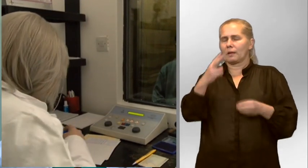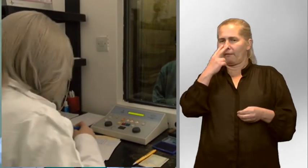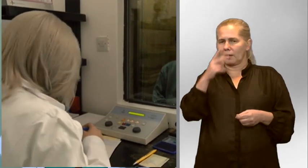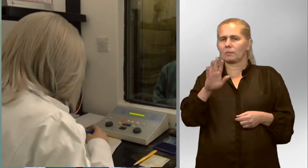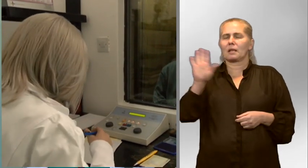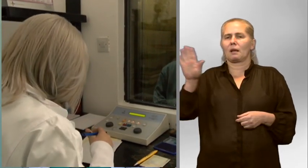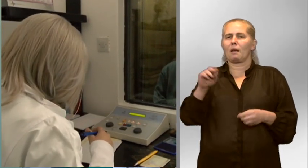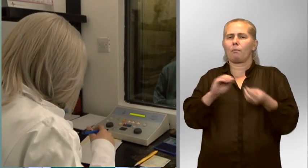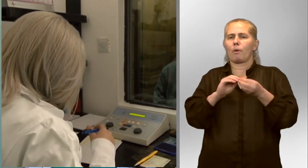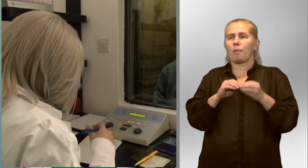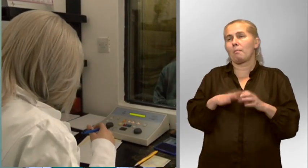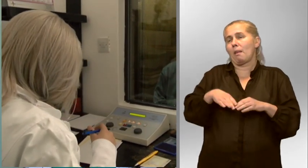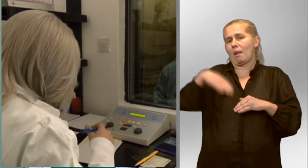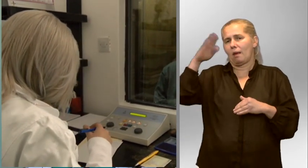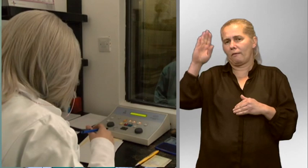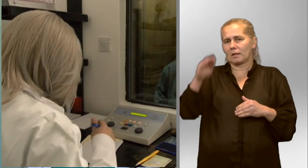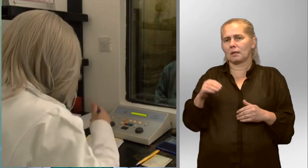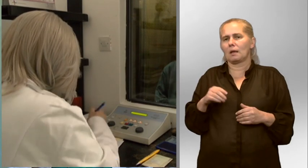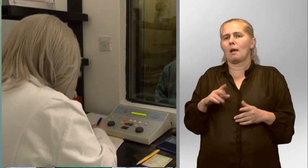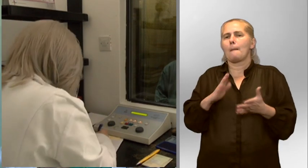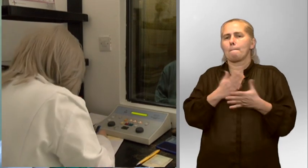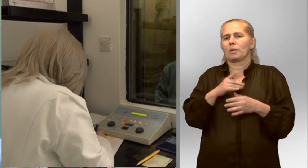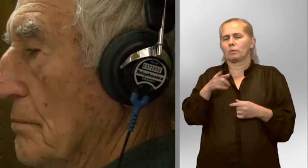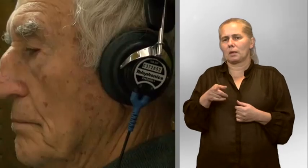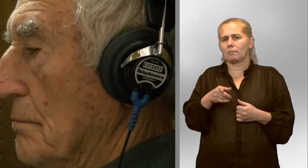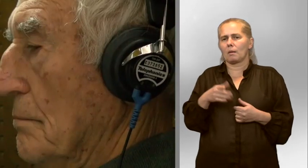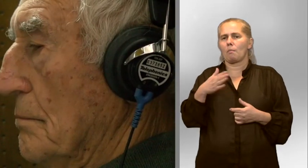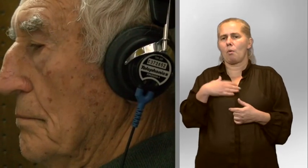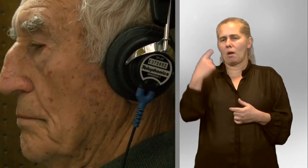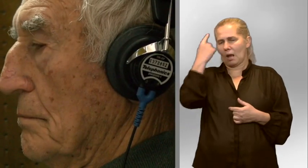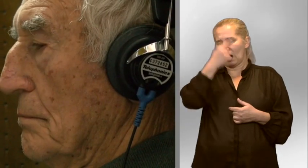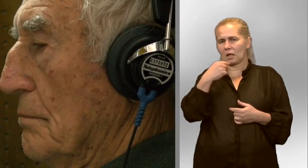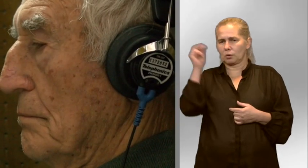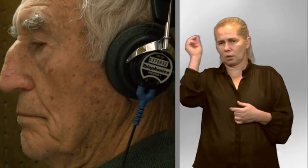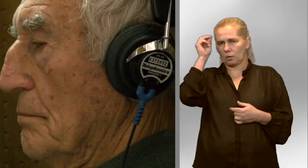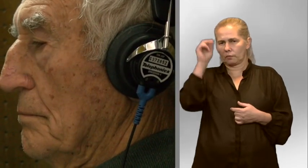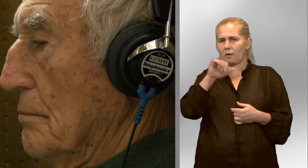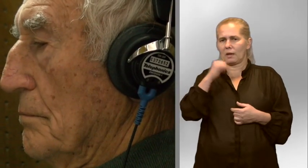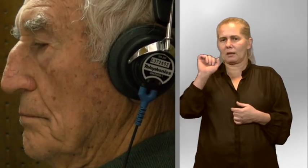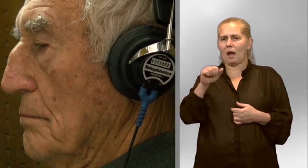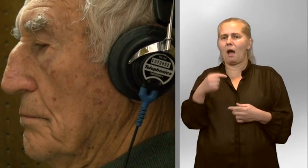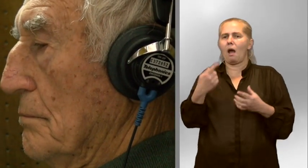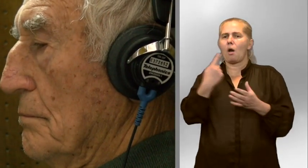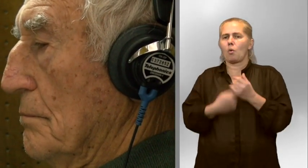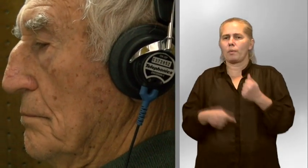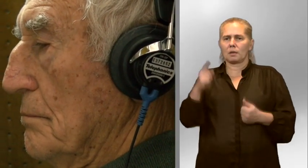koji ima problem sa vidom, za njega je to problem najveći. Međutim, moje lično iskustvo